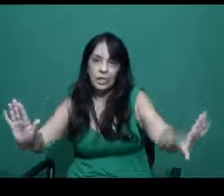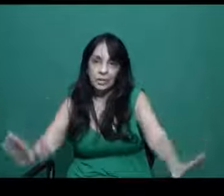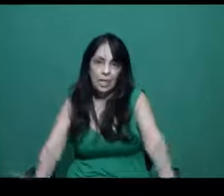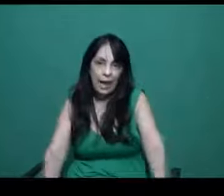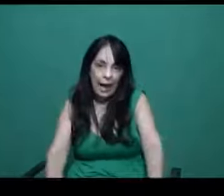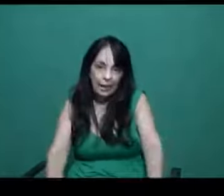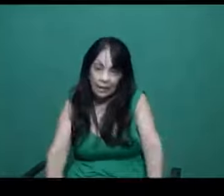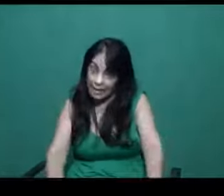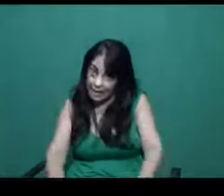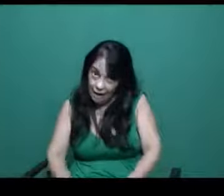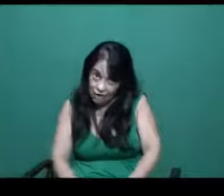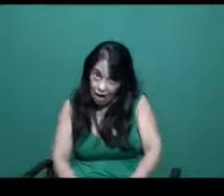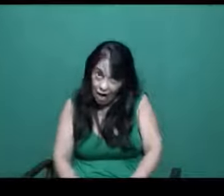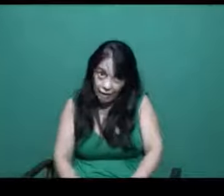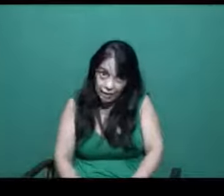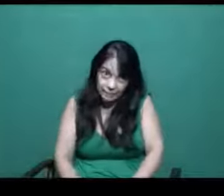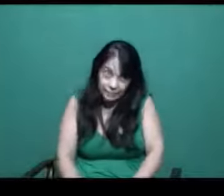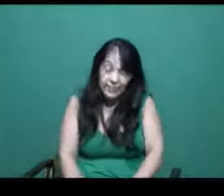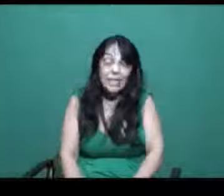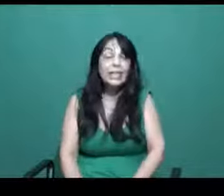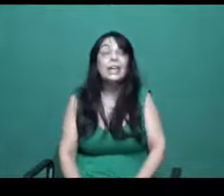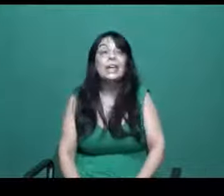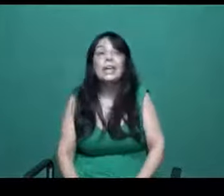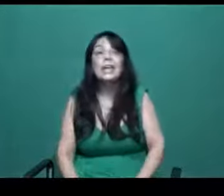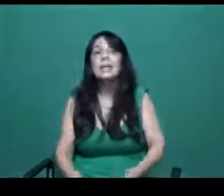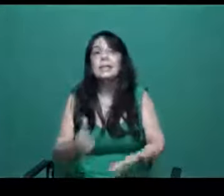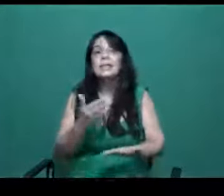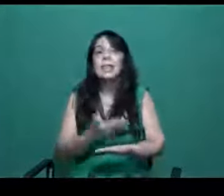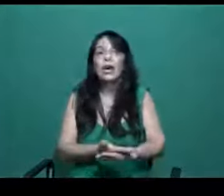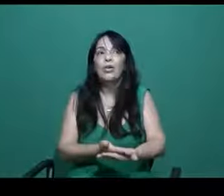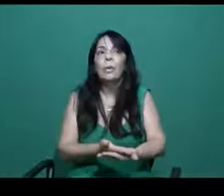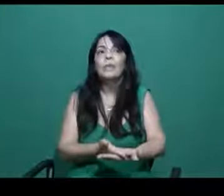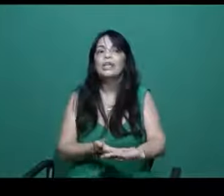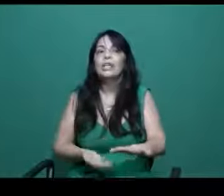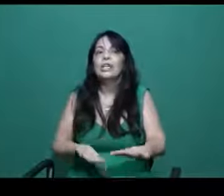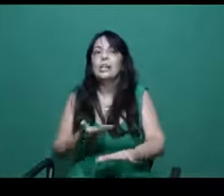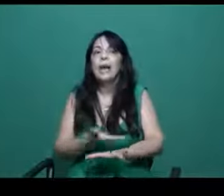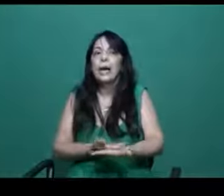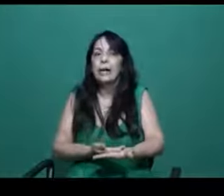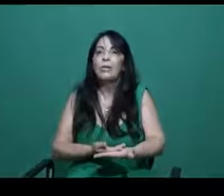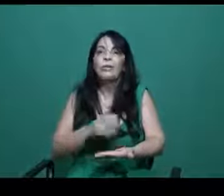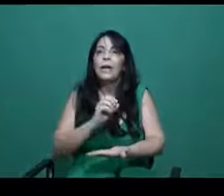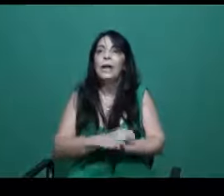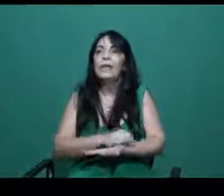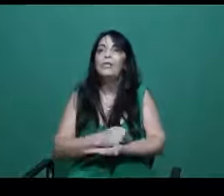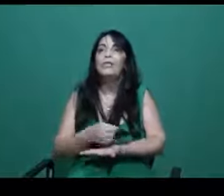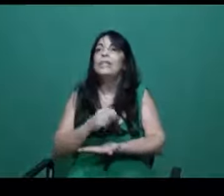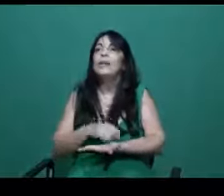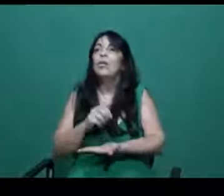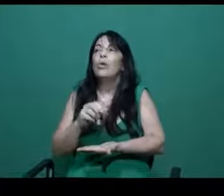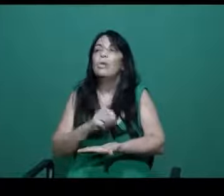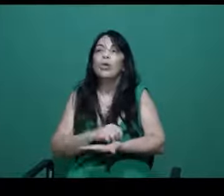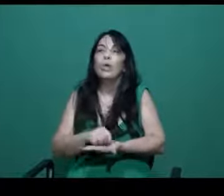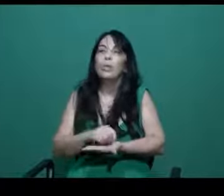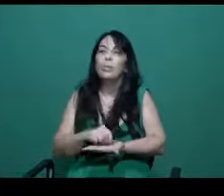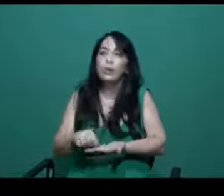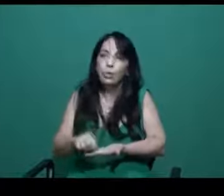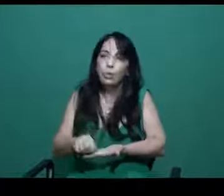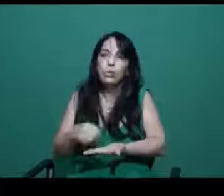de mercado na sala de aula e deu uma prancheta para cada um fazer compra, escolher o produto,